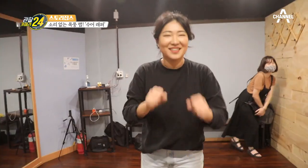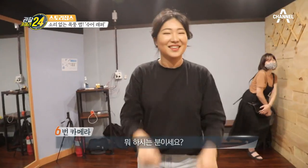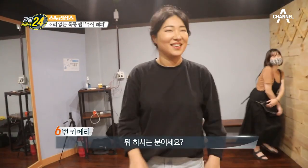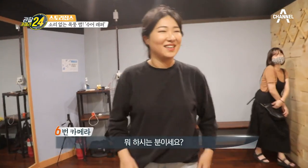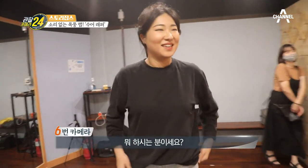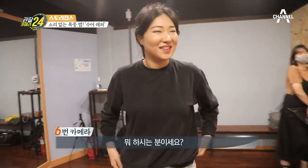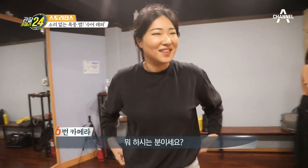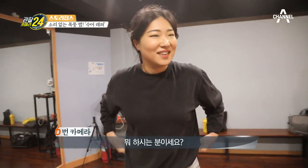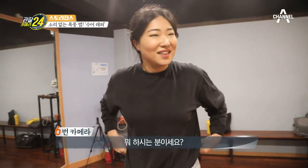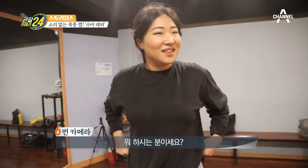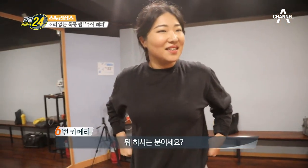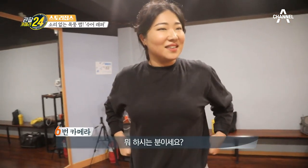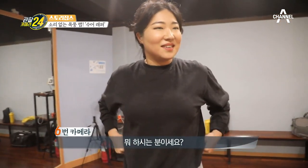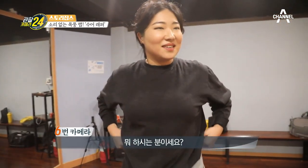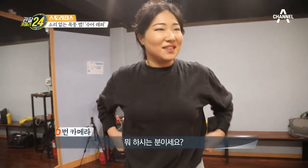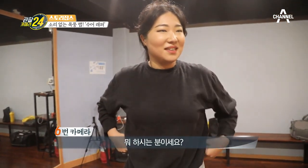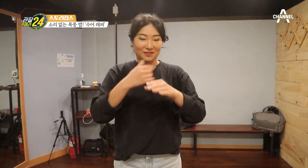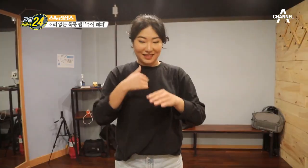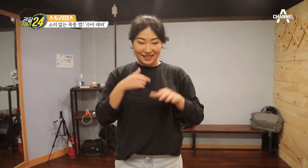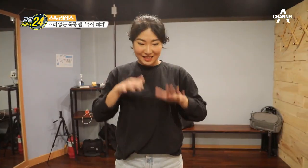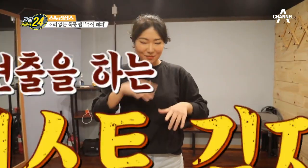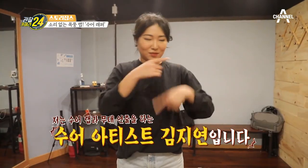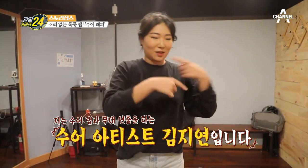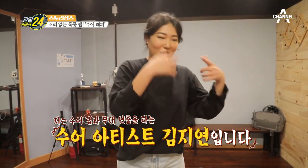혹시 뭐 하시는 분이세요?